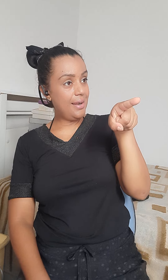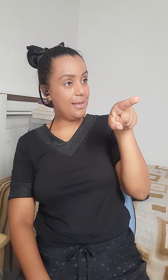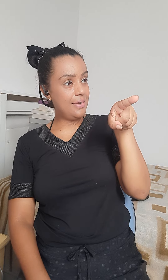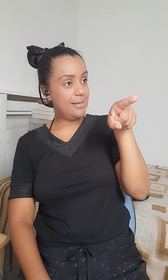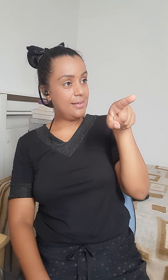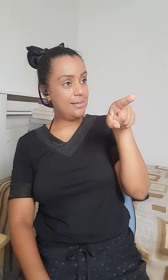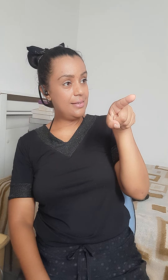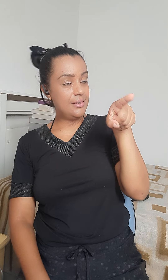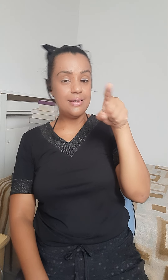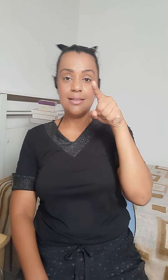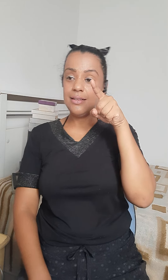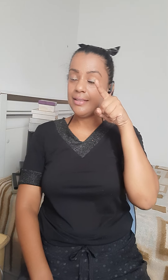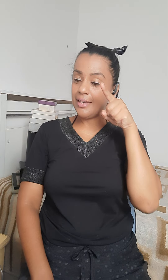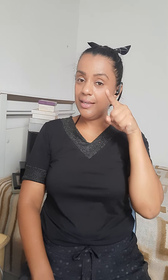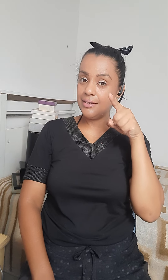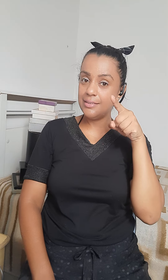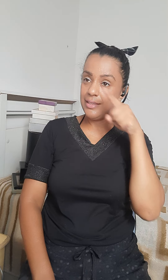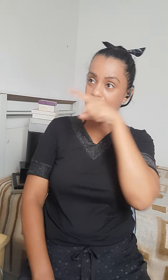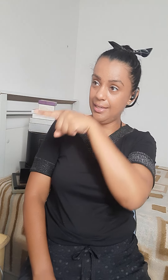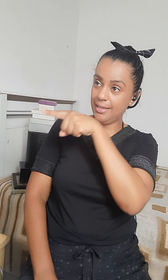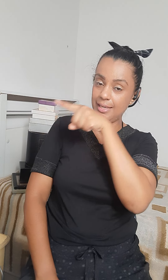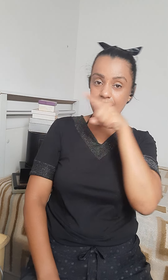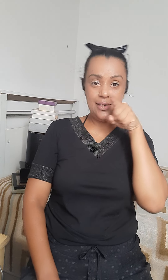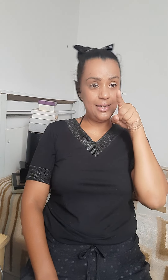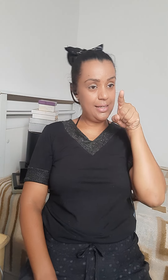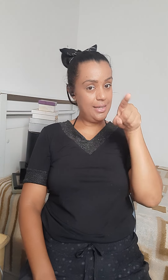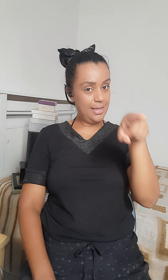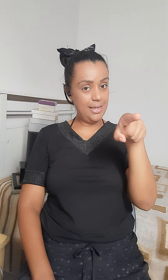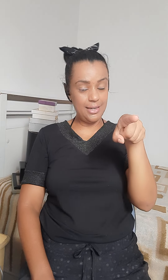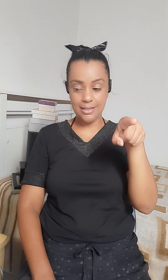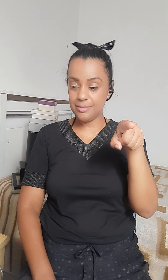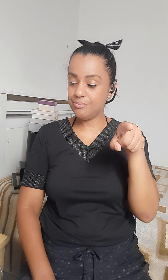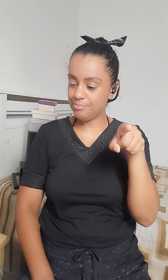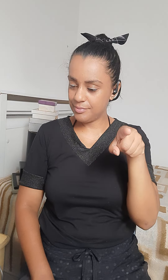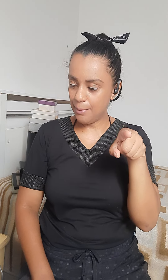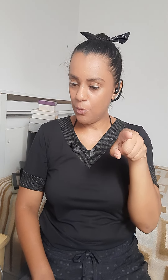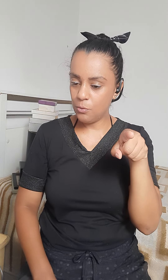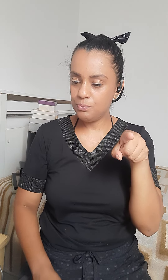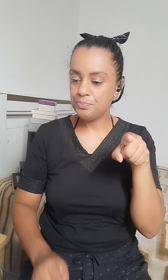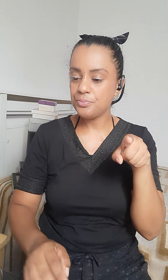ela, tá? Ele, ela, tá bom?